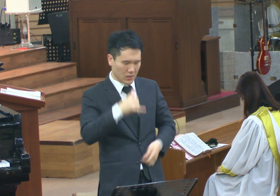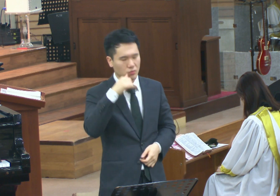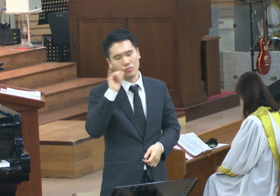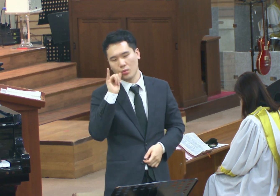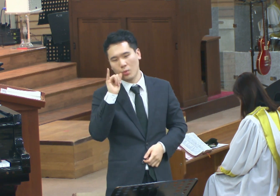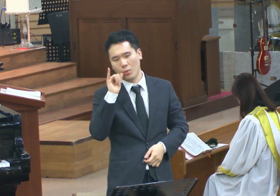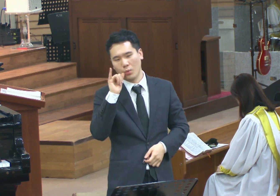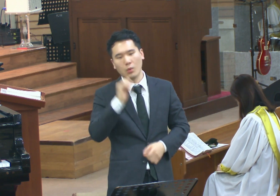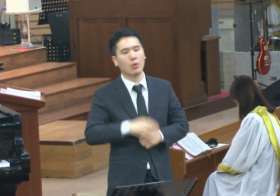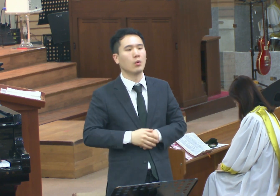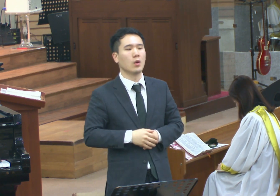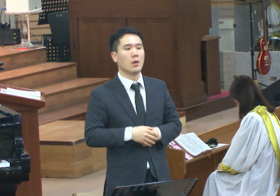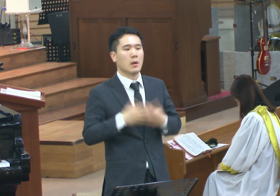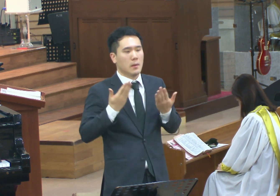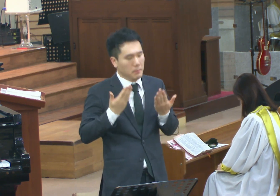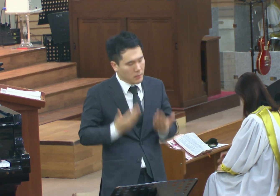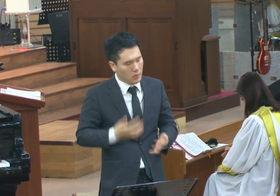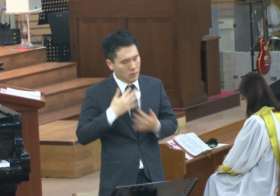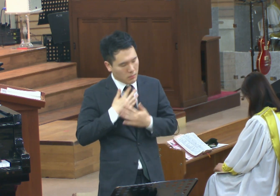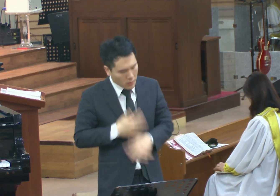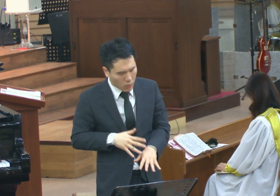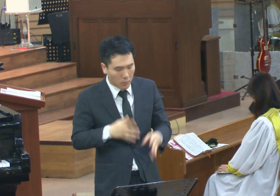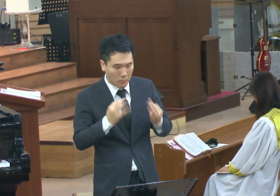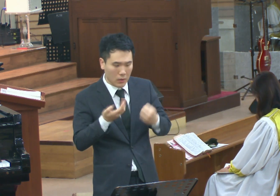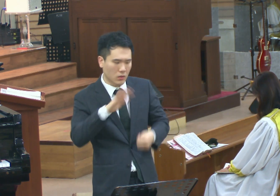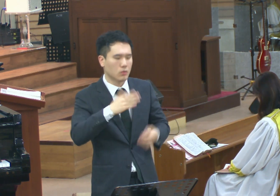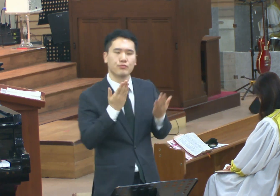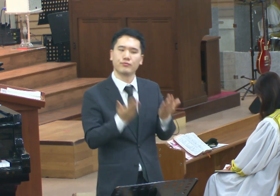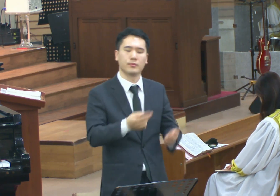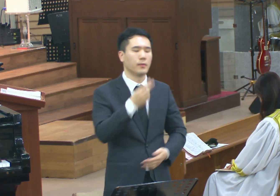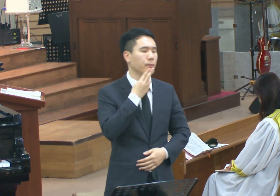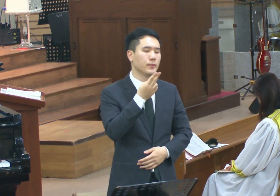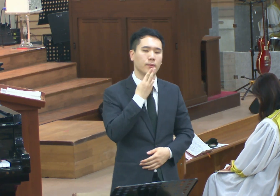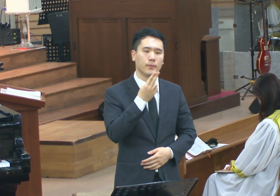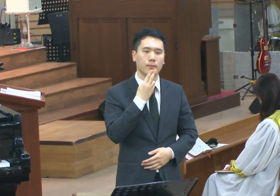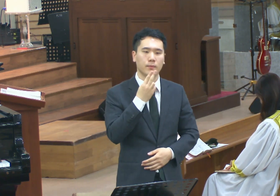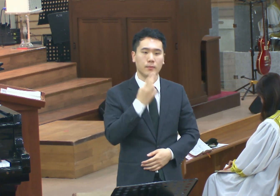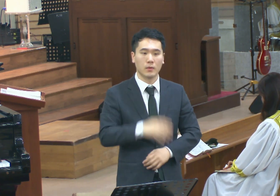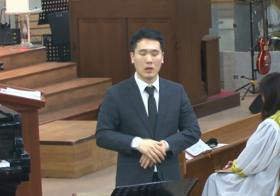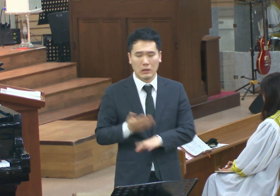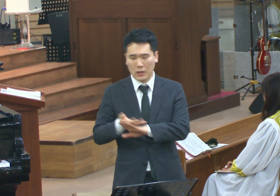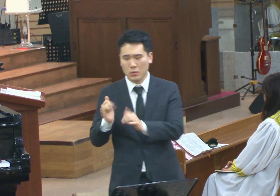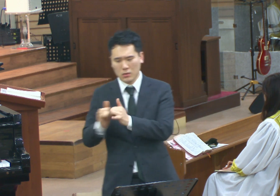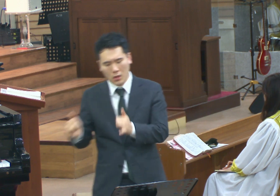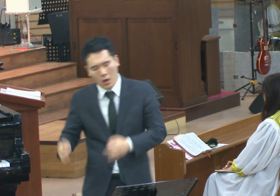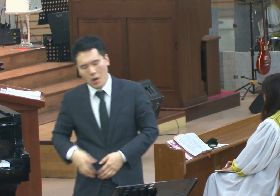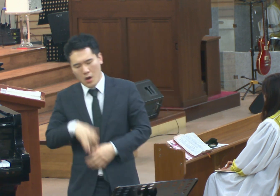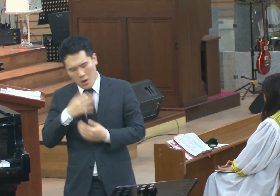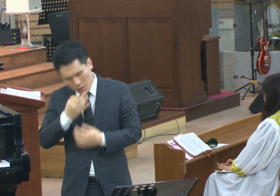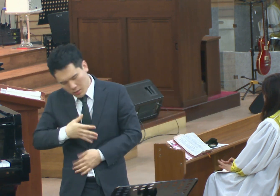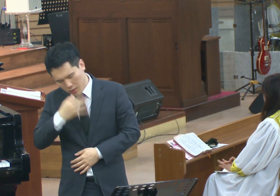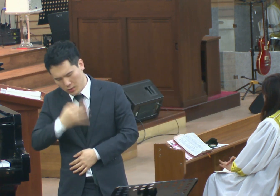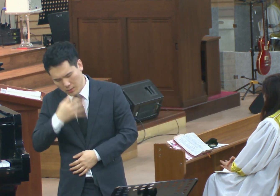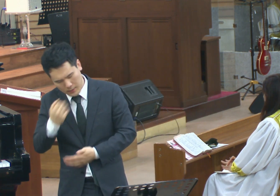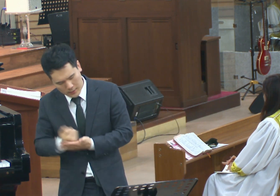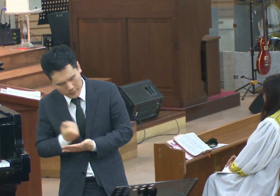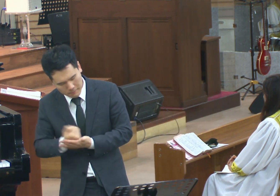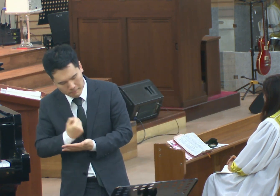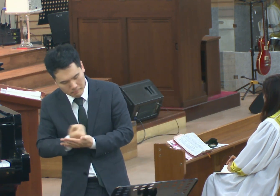그래서 한쪽에서는 막 탄식이 일어나는데 수익 구조와 연결돼서 이게 해결이 안 되는